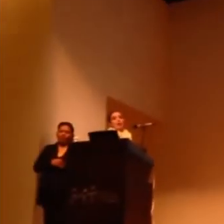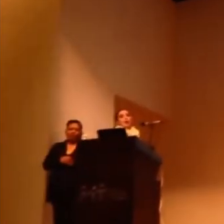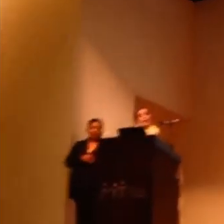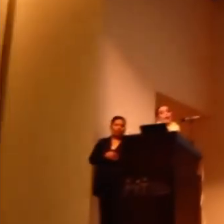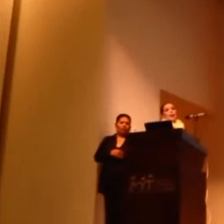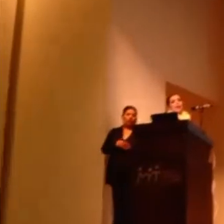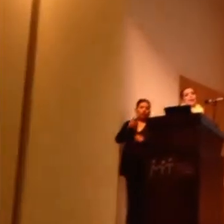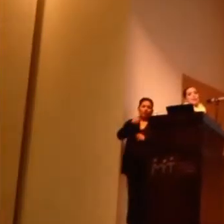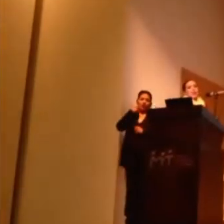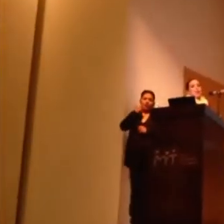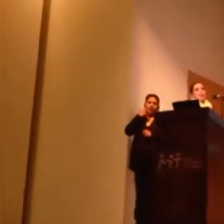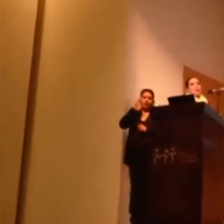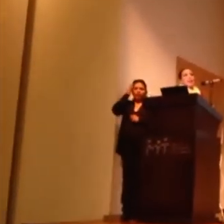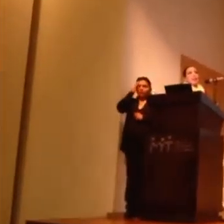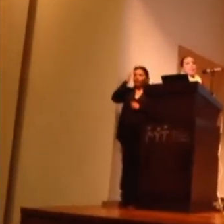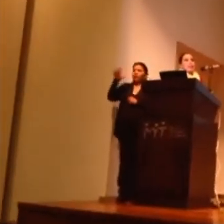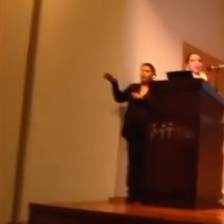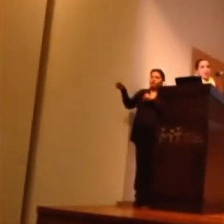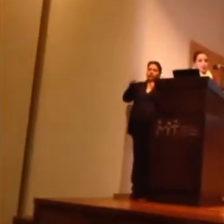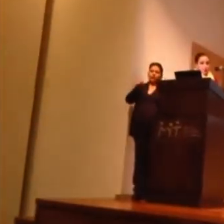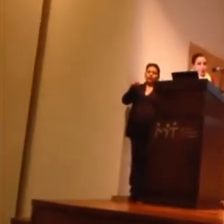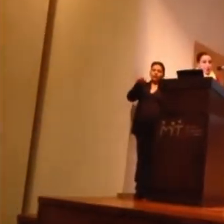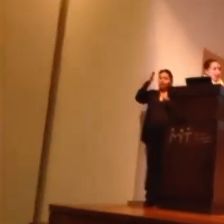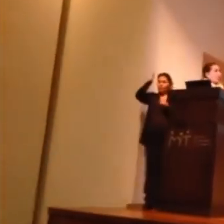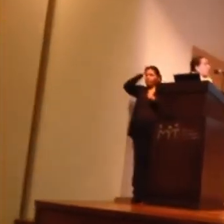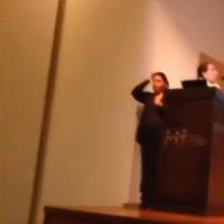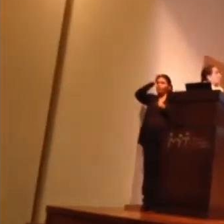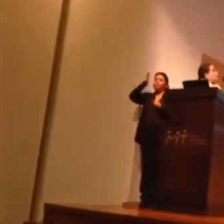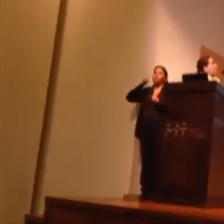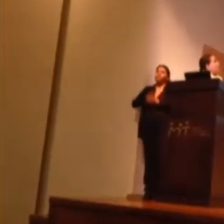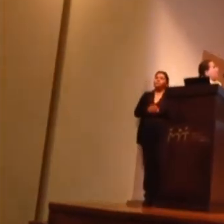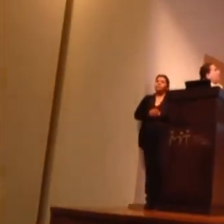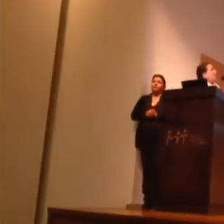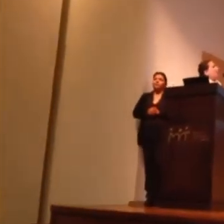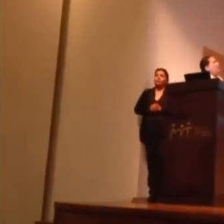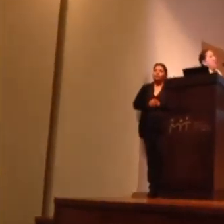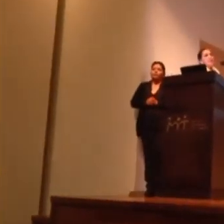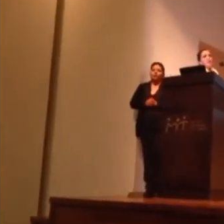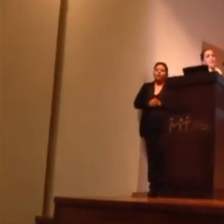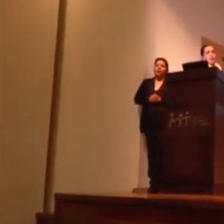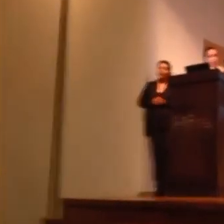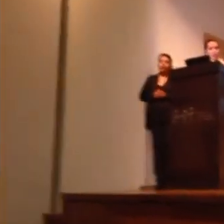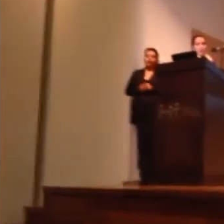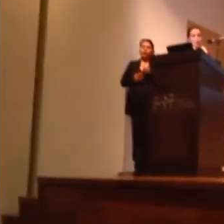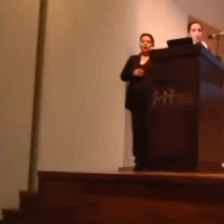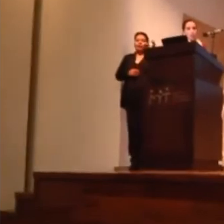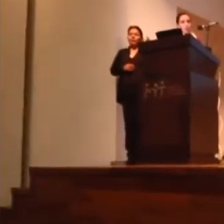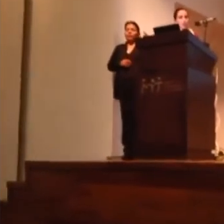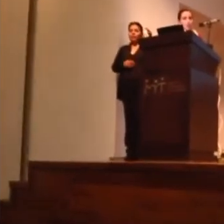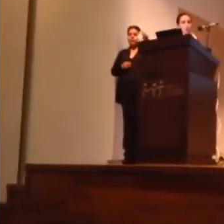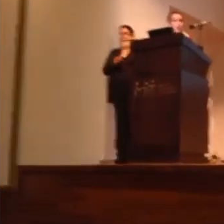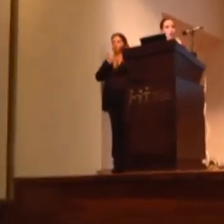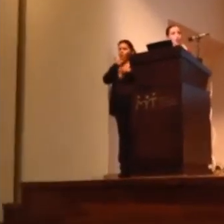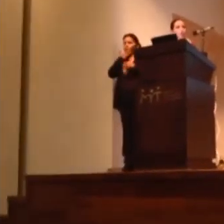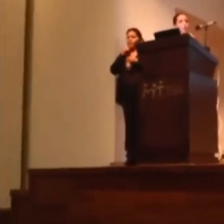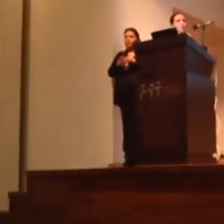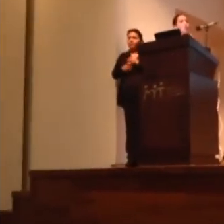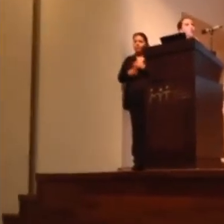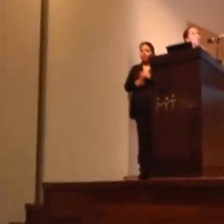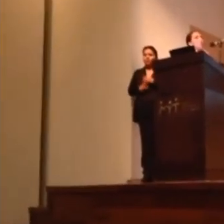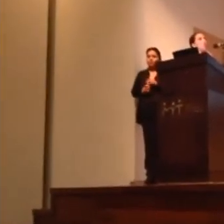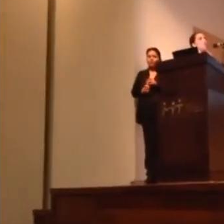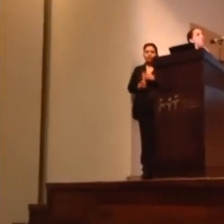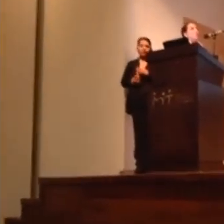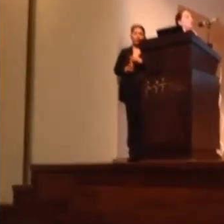manda, arrastra, dirige, líder, digamos. Y el descendente es el que obedece. Ahí tenemos